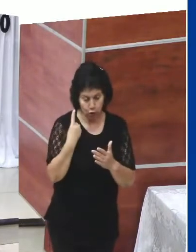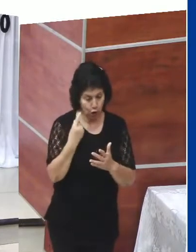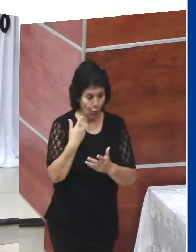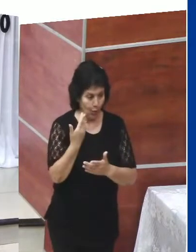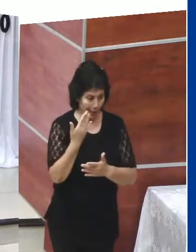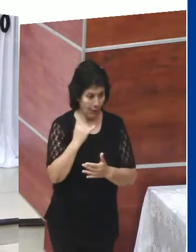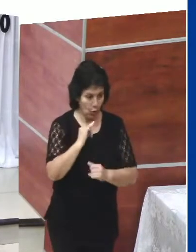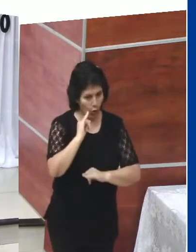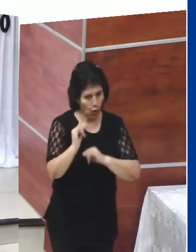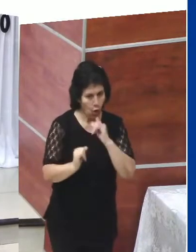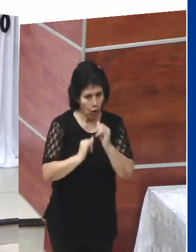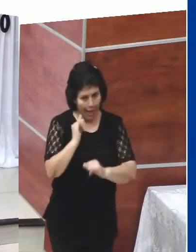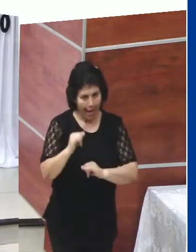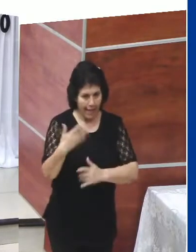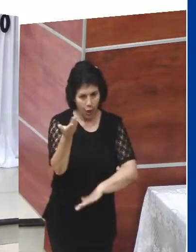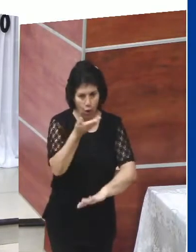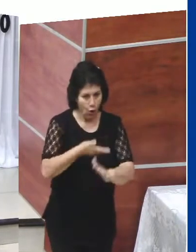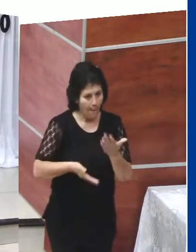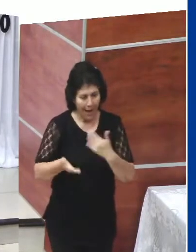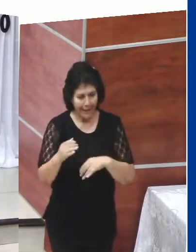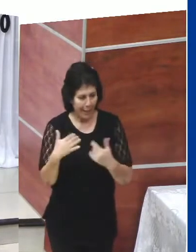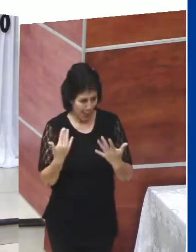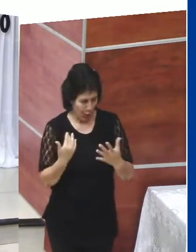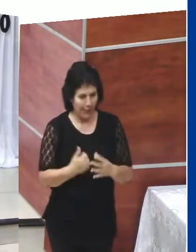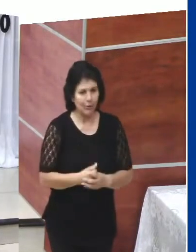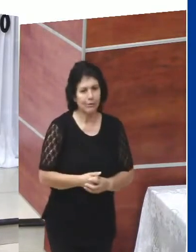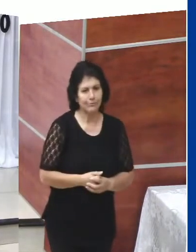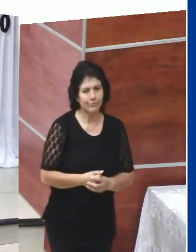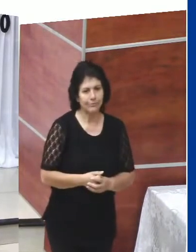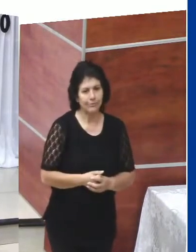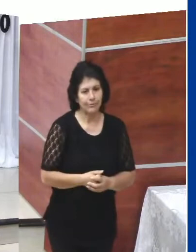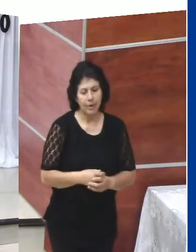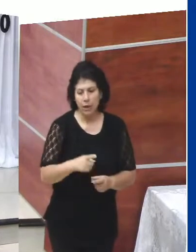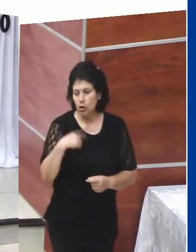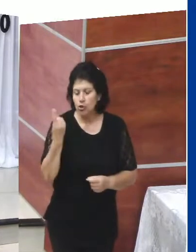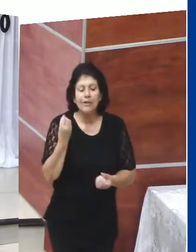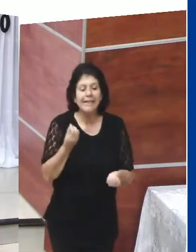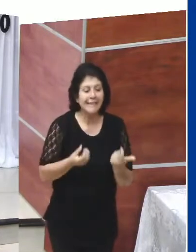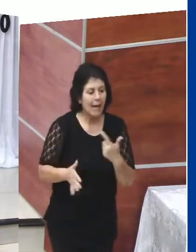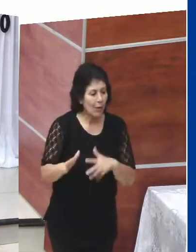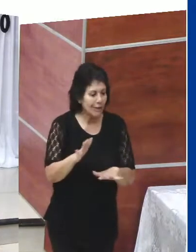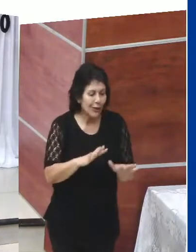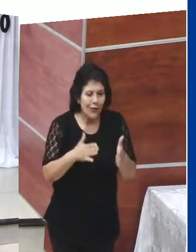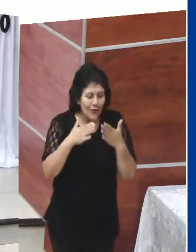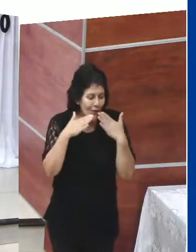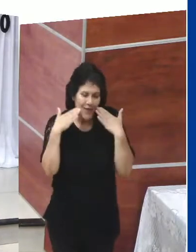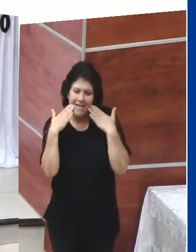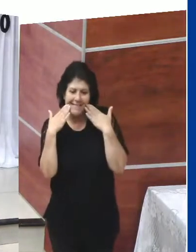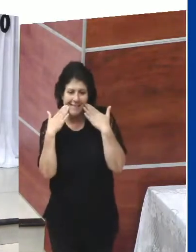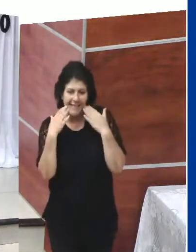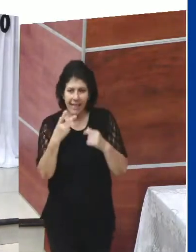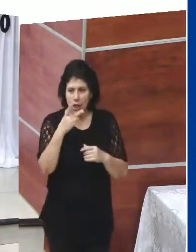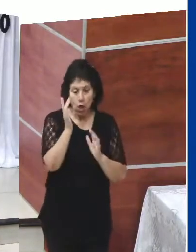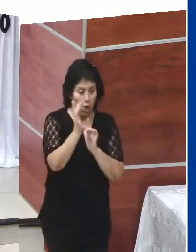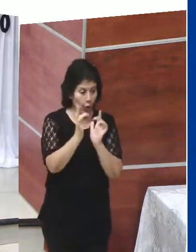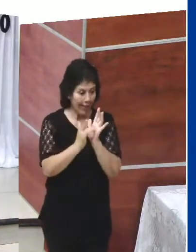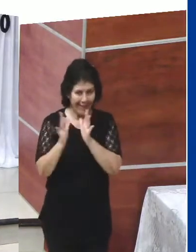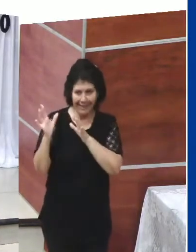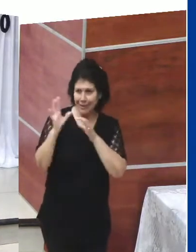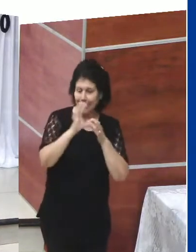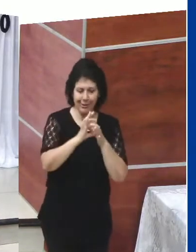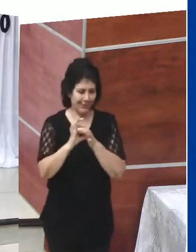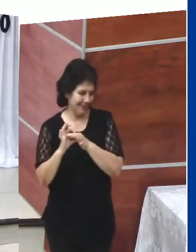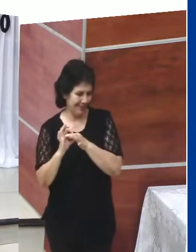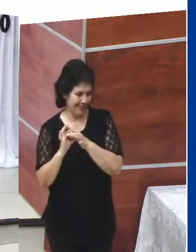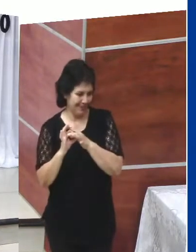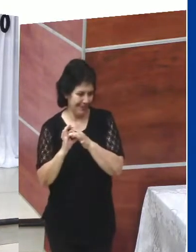lo que Jesús hizo por nosotros y está haciendo en nosotros y los felices que somos con Cristo en nuestras